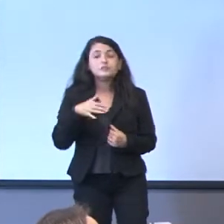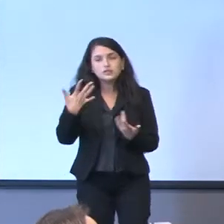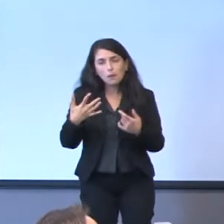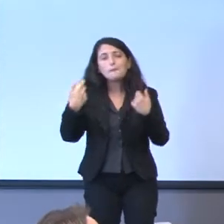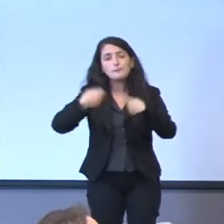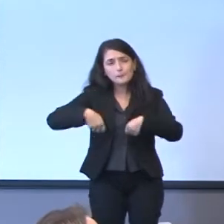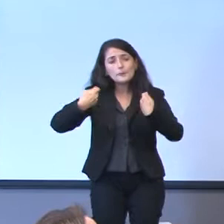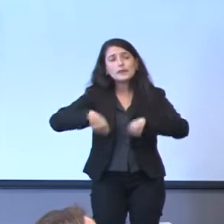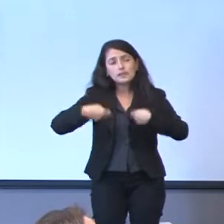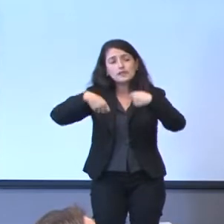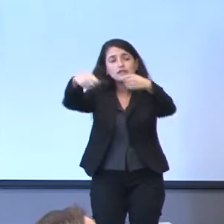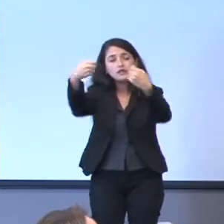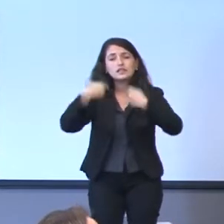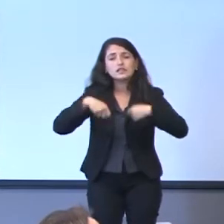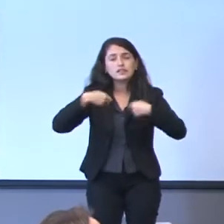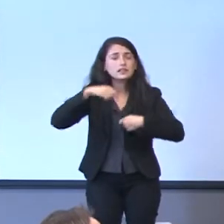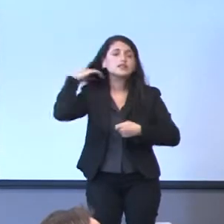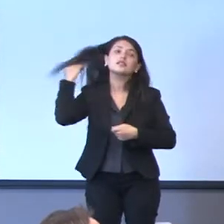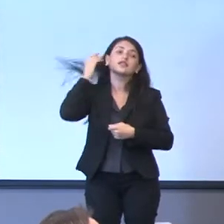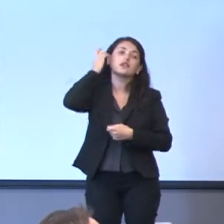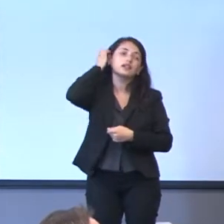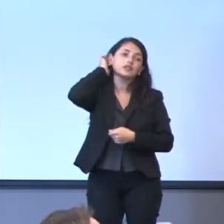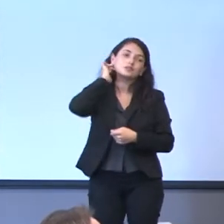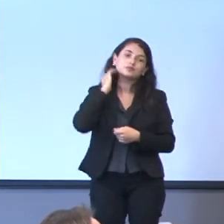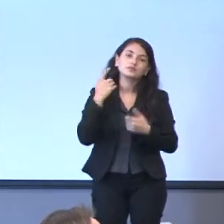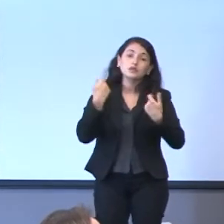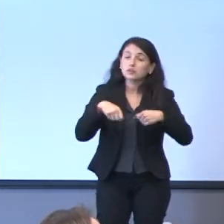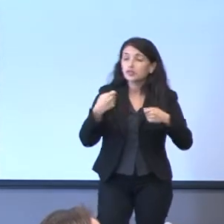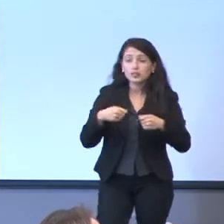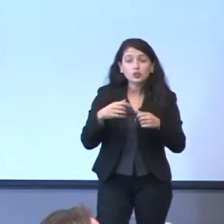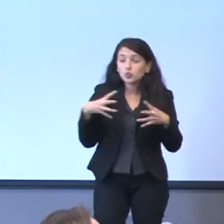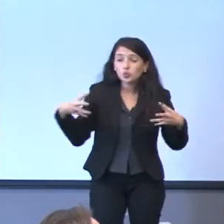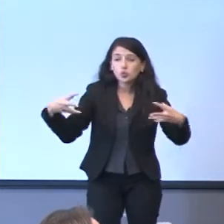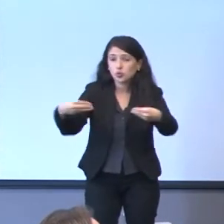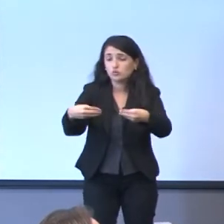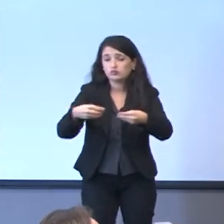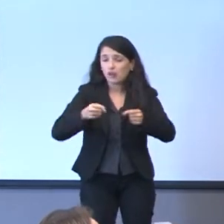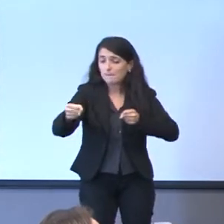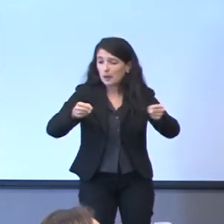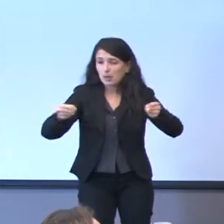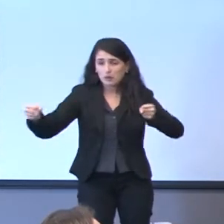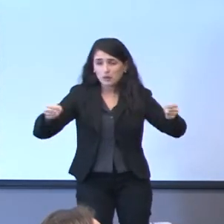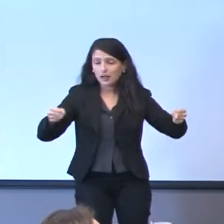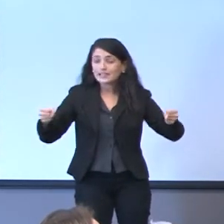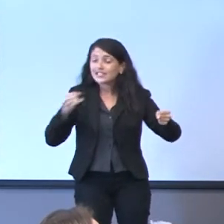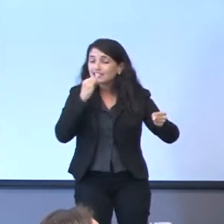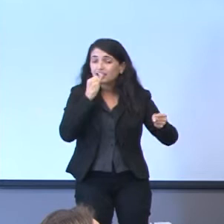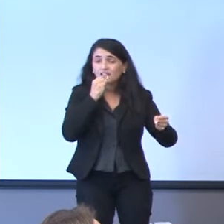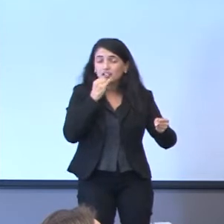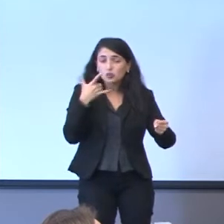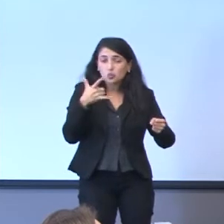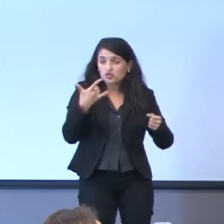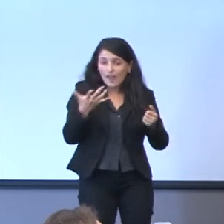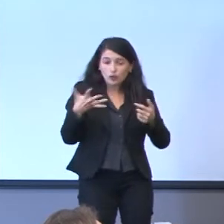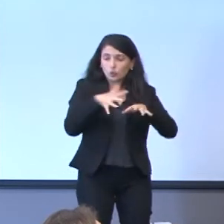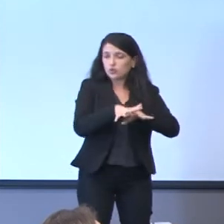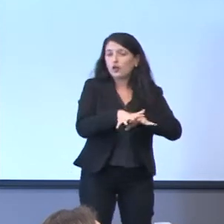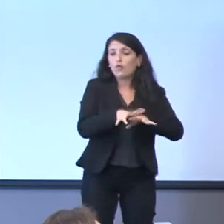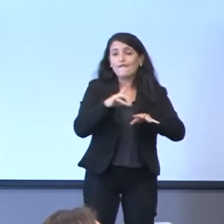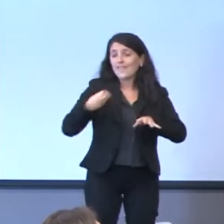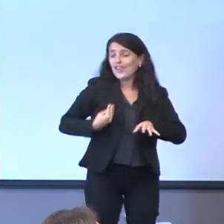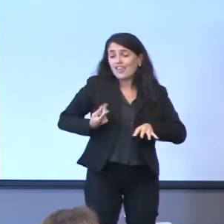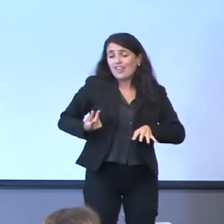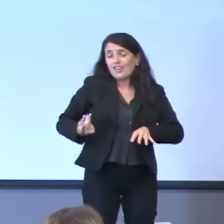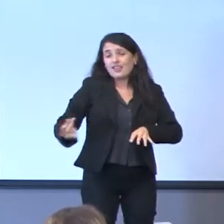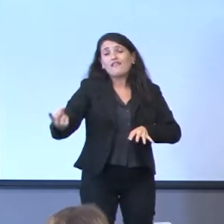que ser ela, inclusive, incluída em tudo, senão ela vai ser excluída o resto da vida. E se você não parte disso